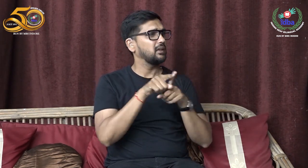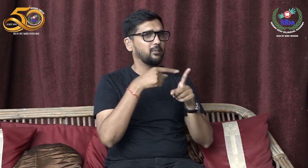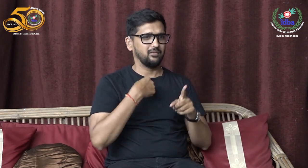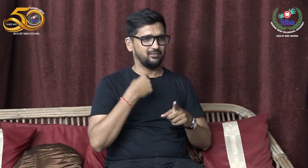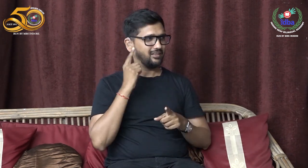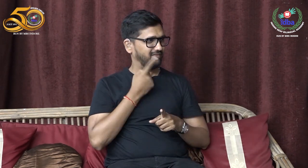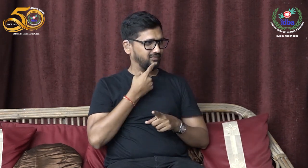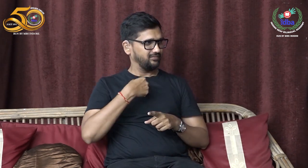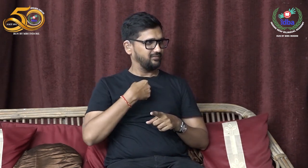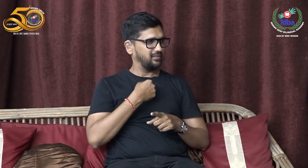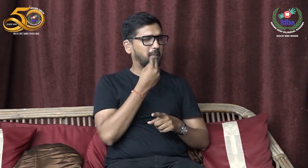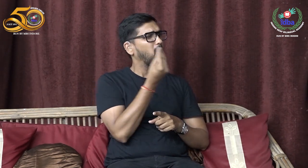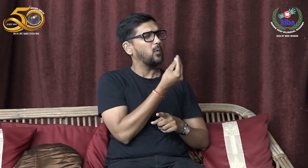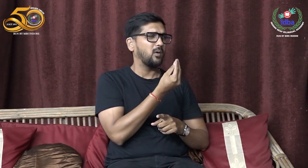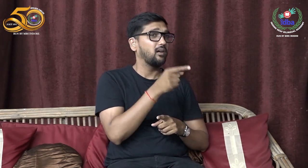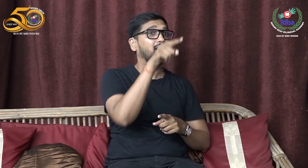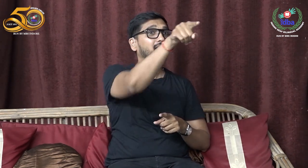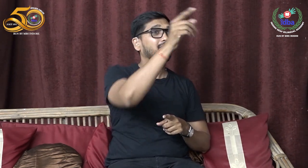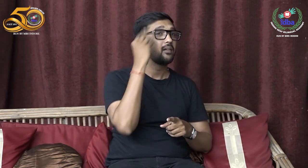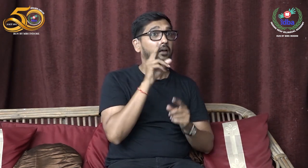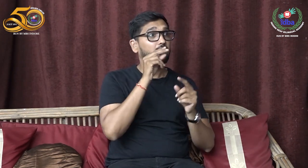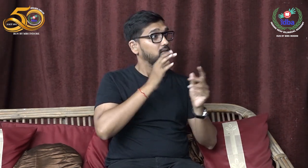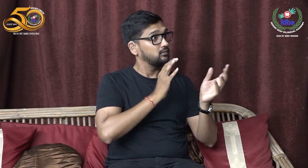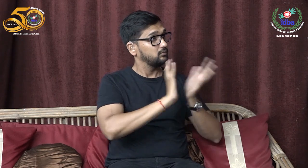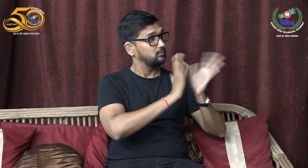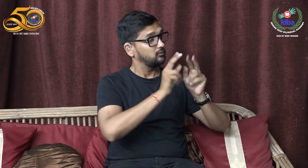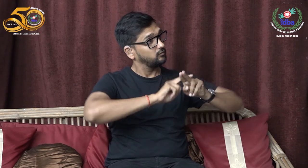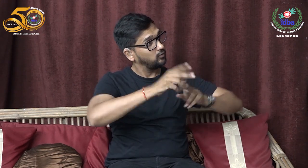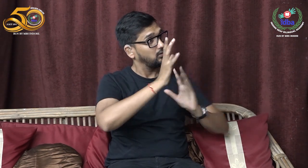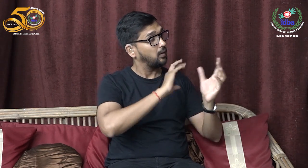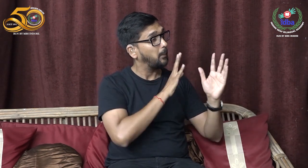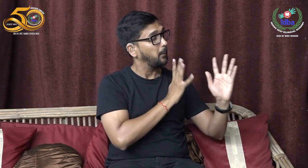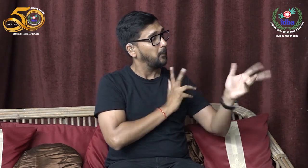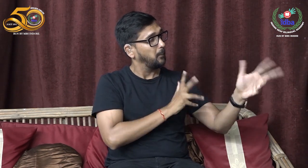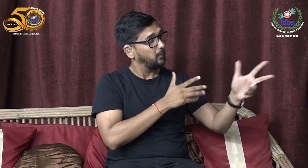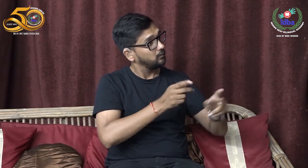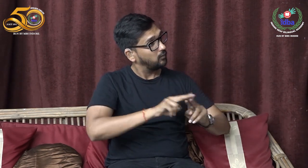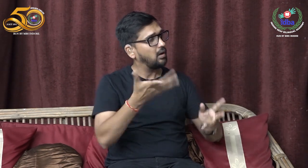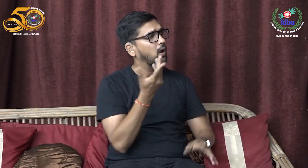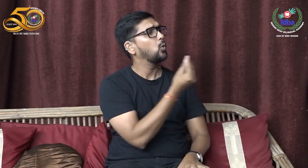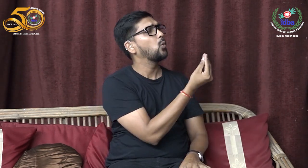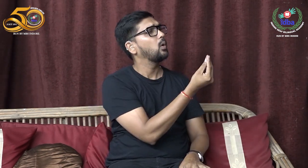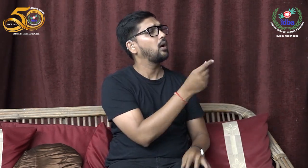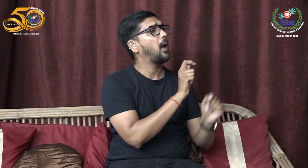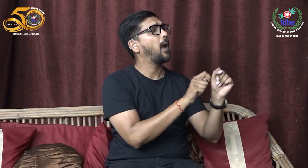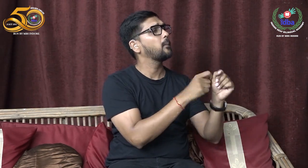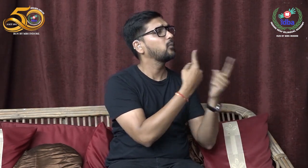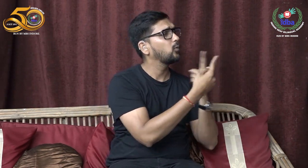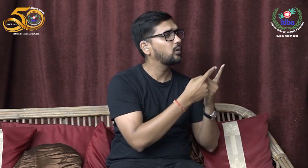फ्रेंड्स के साथ बोलते थे, मेरे फ्रेंड्स, तो थोड़ा बहुत जो है मैं बोलता था या थोड़ा बहुत साइन करता था। उन लोगों को तो बेसिक में बस जेस्चर्स थोड़े बहुत जो थे,